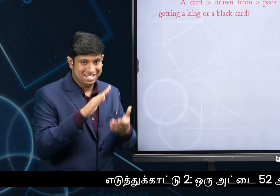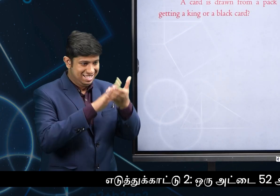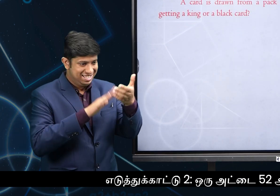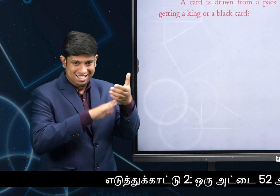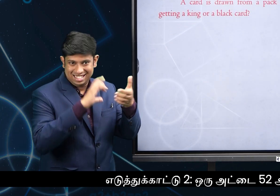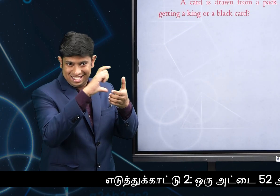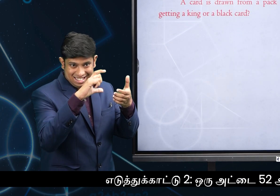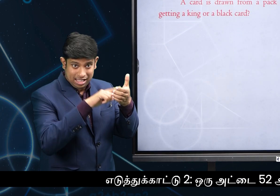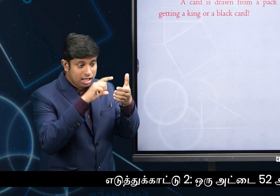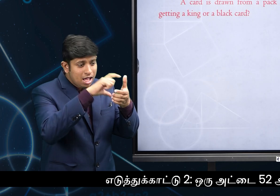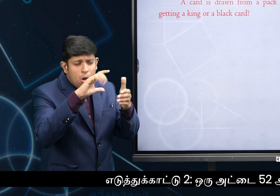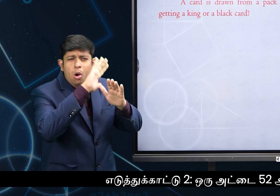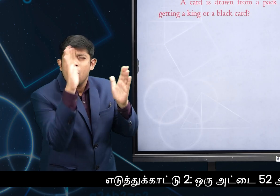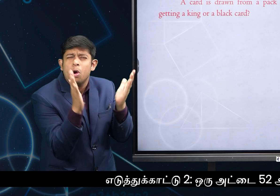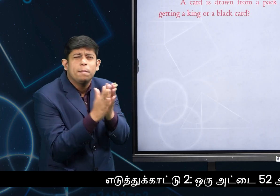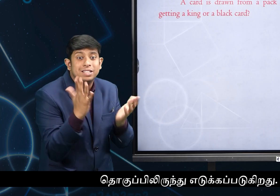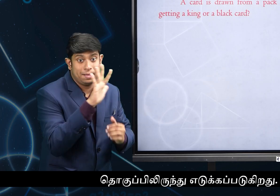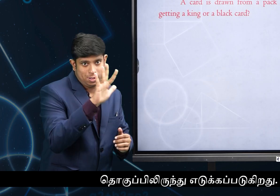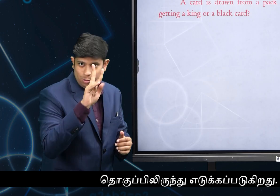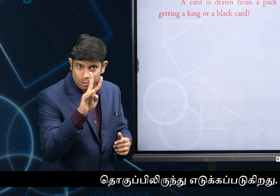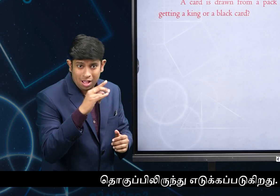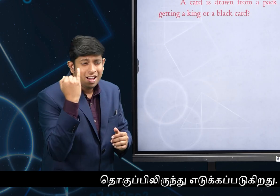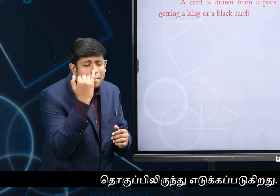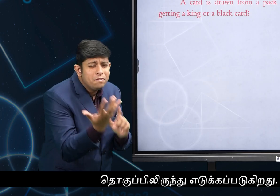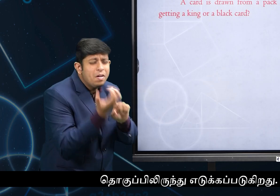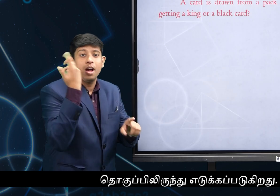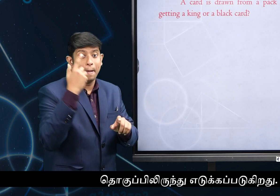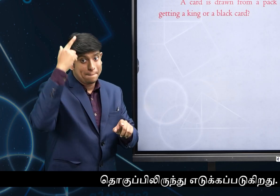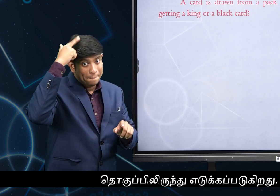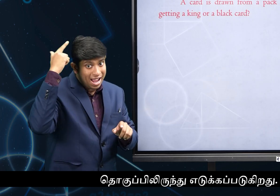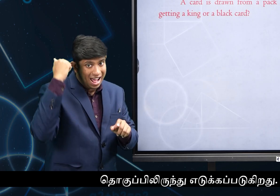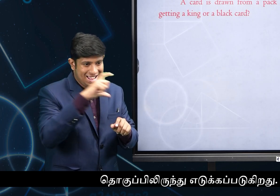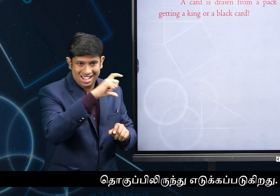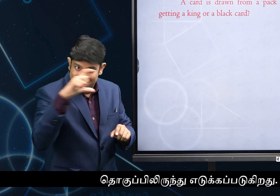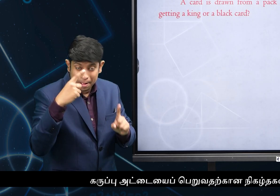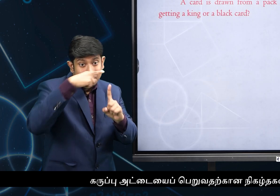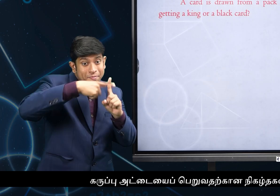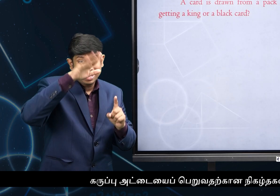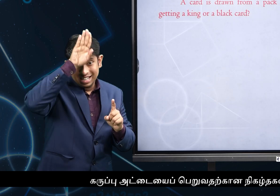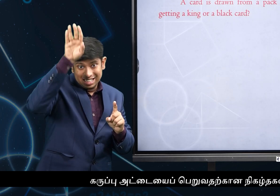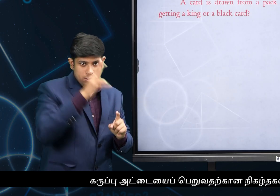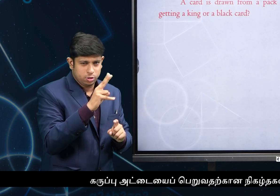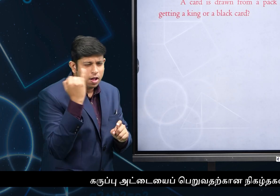ஒரு அட்டை 52 அட்டைகளின் தொகுப்பிலிருந்து எடுக்கப்படுகிறது. ராஜா அல்லது கருப்பு அட்டையை